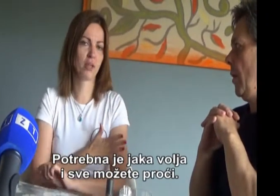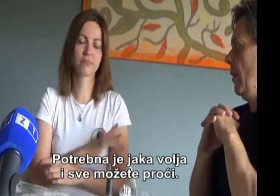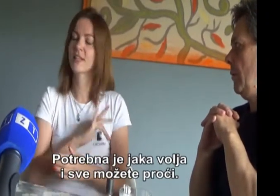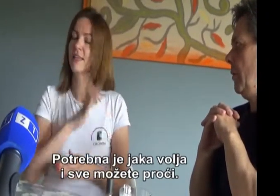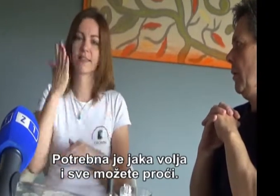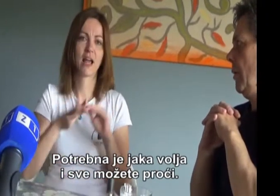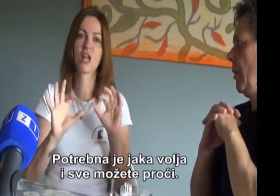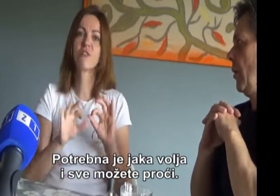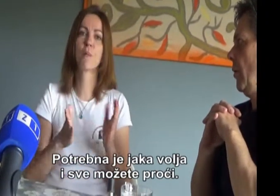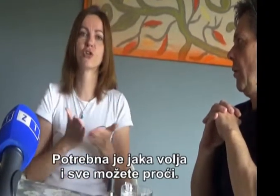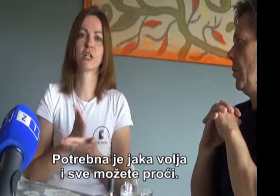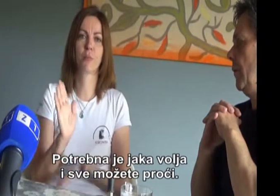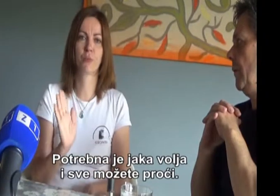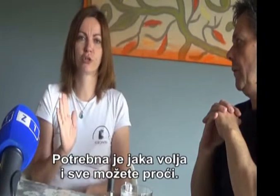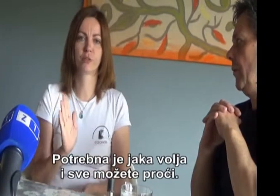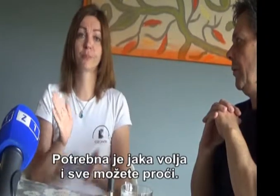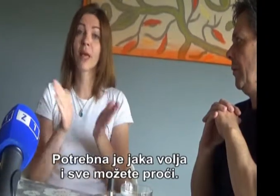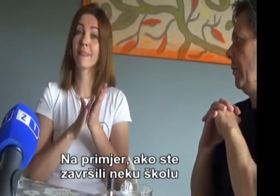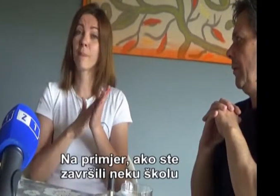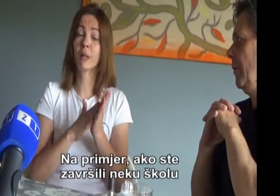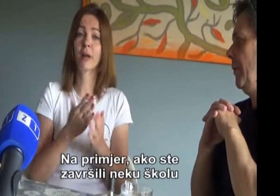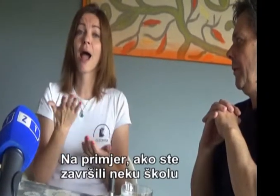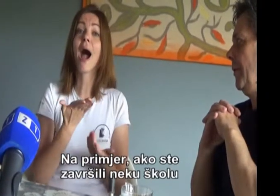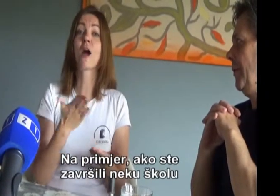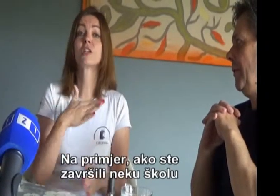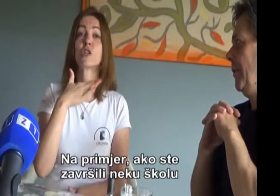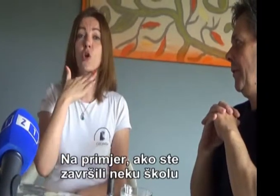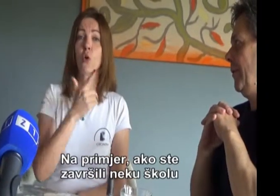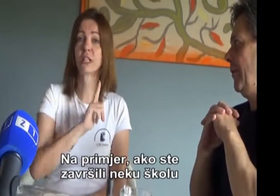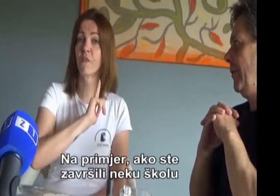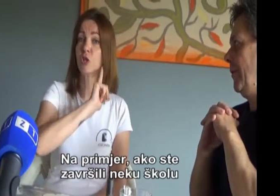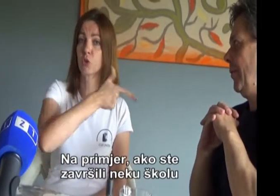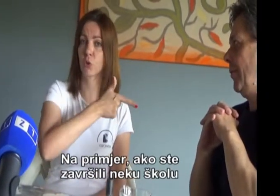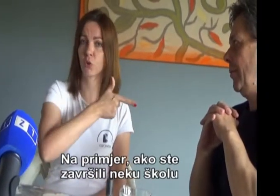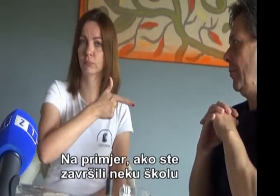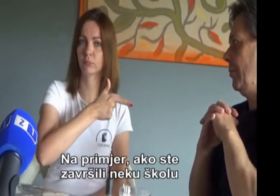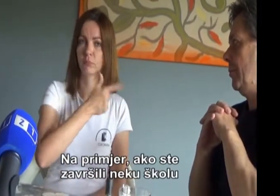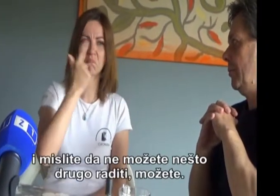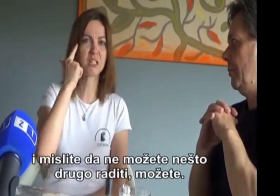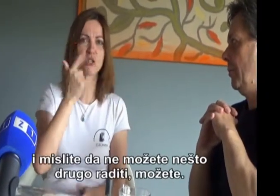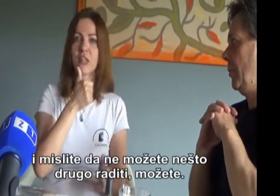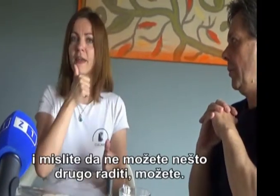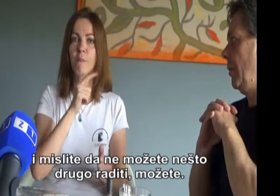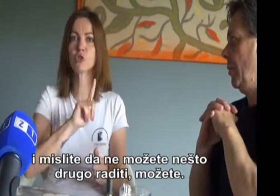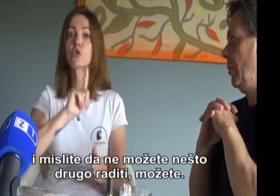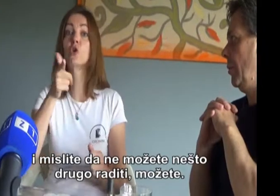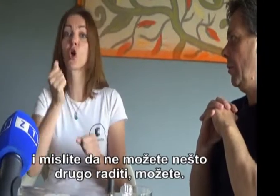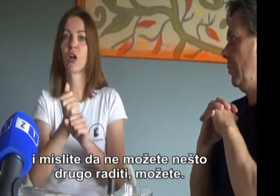vola. Nakon sve možete prošli. Naprimjer, ako ste školu se prvi trupu, misliš da nema to drugo